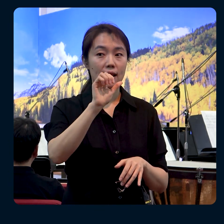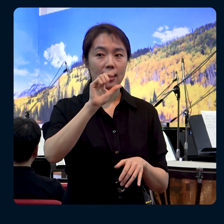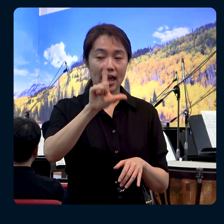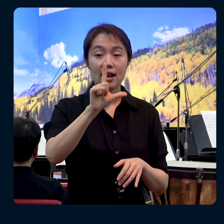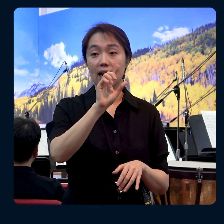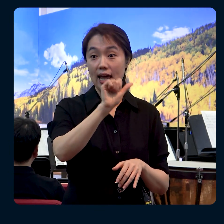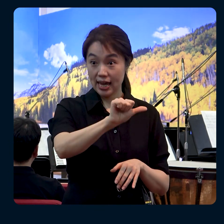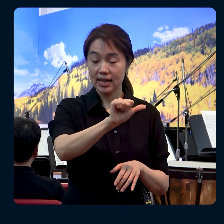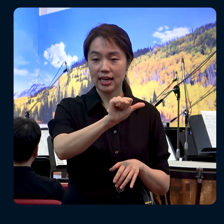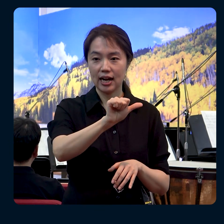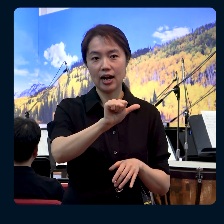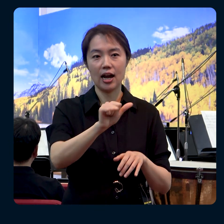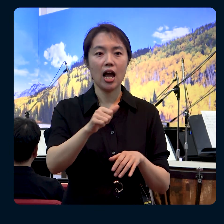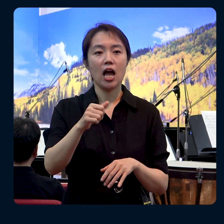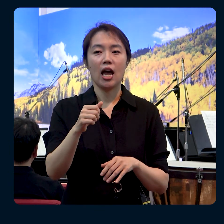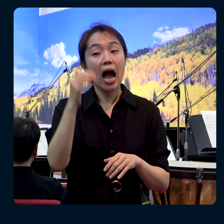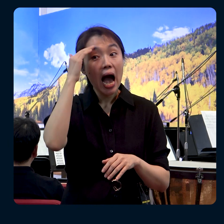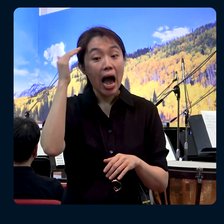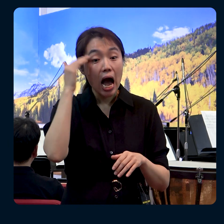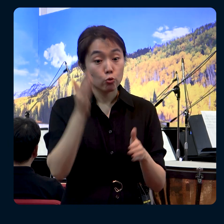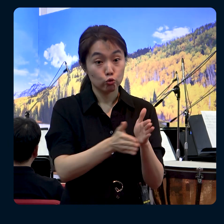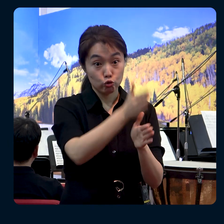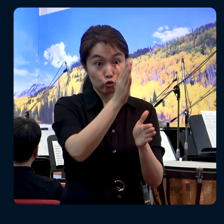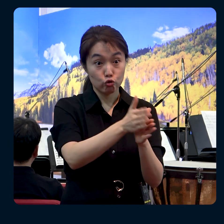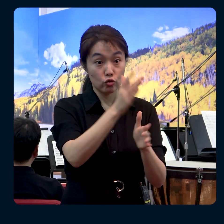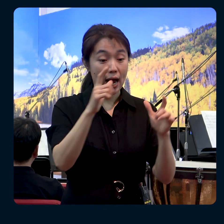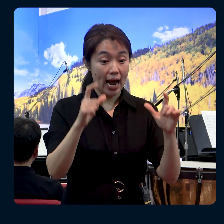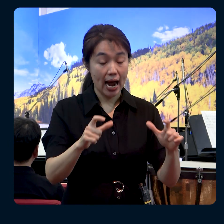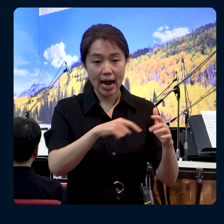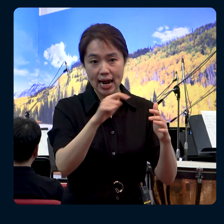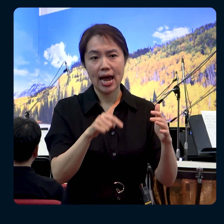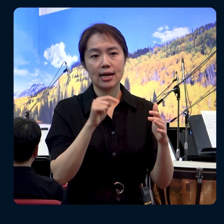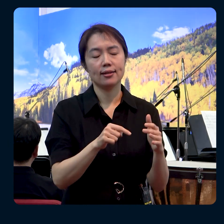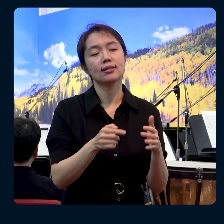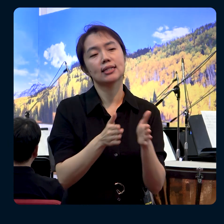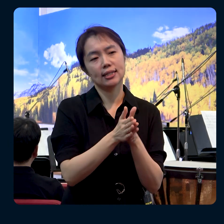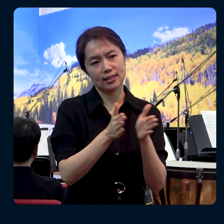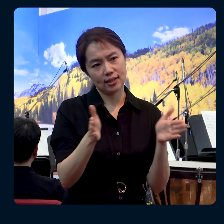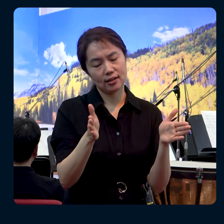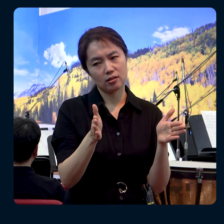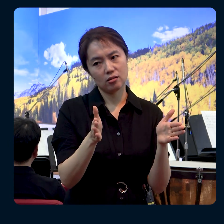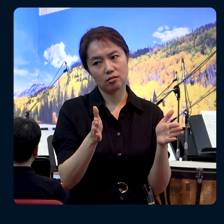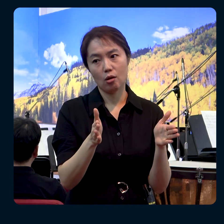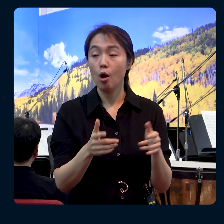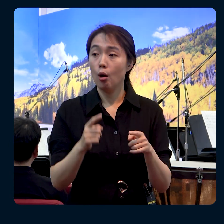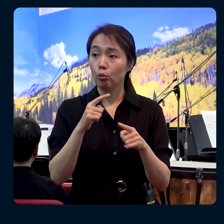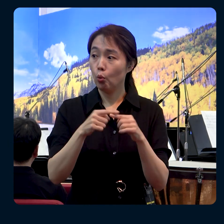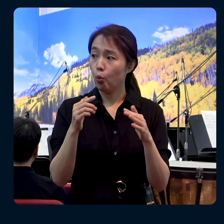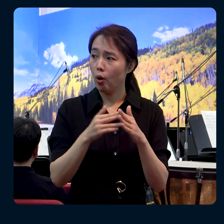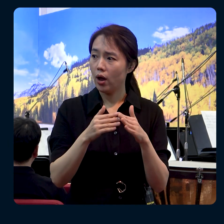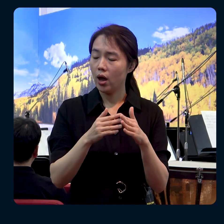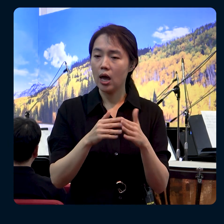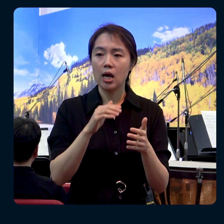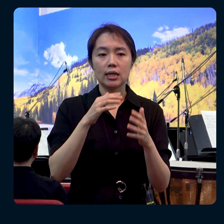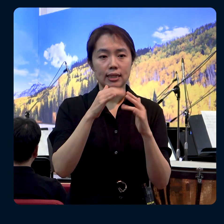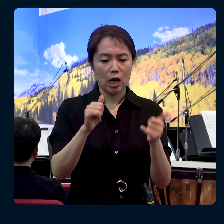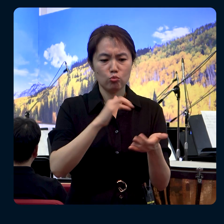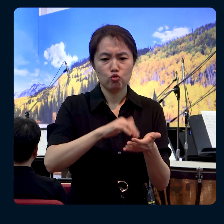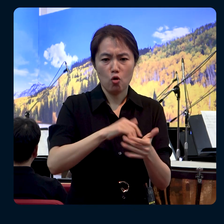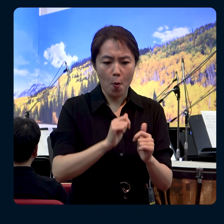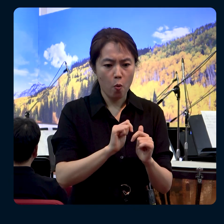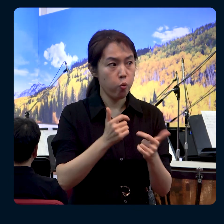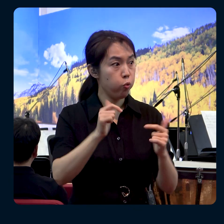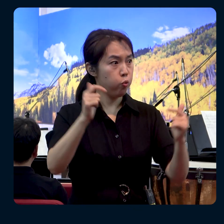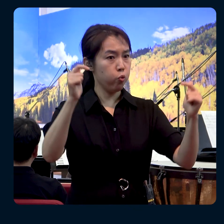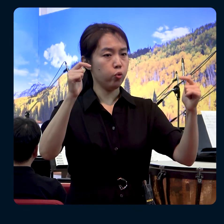건물 2층에서 이렇게 시작을 했는데 교회가 너무 빨리 성장을 했어요. 그러다 보니까 좁은 거예요. 그래서 이제 넓은 장소가